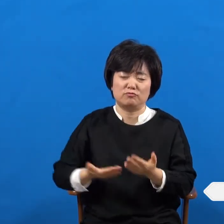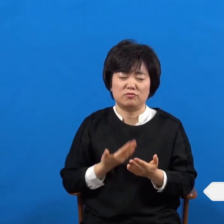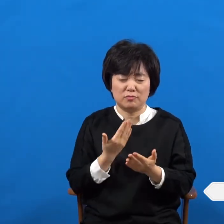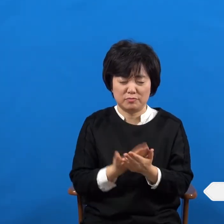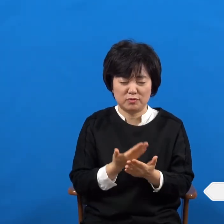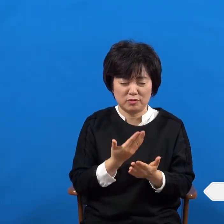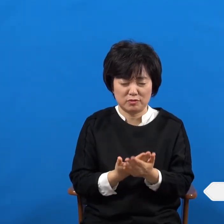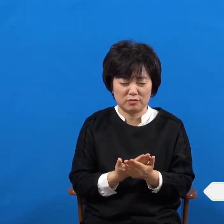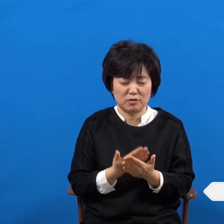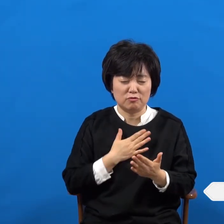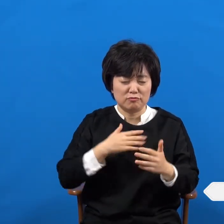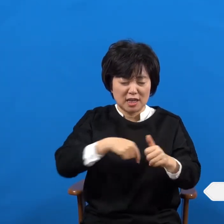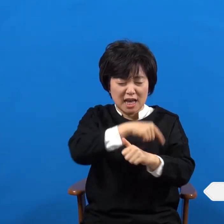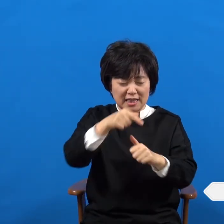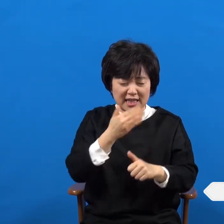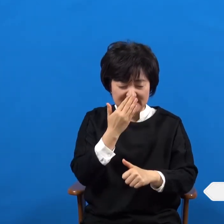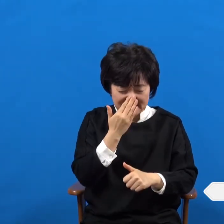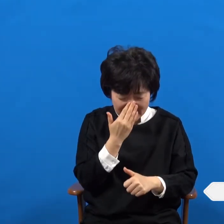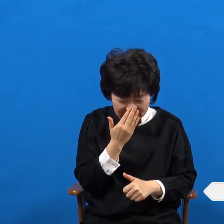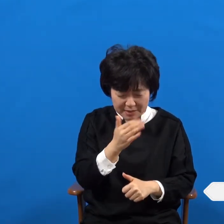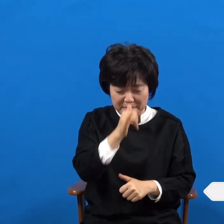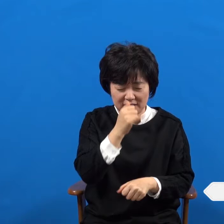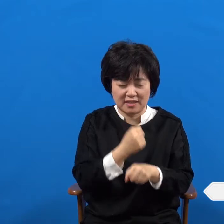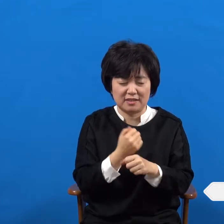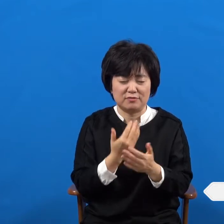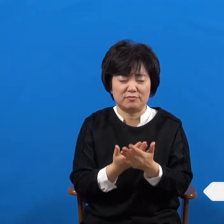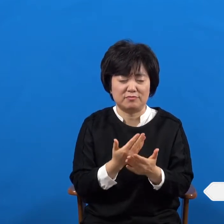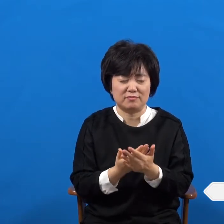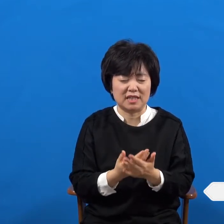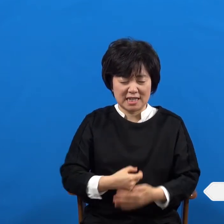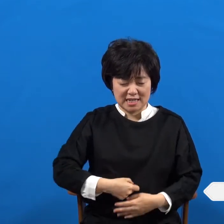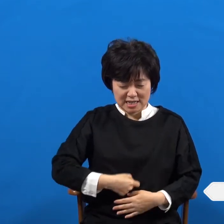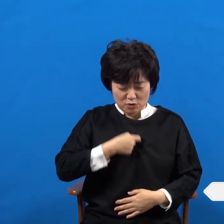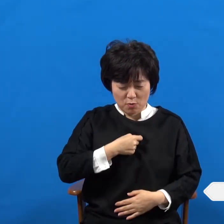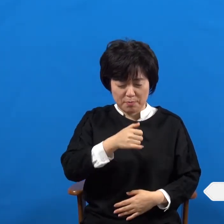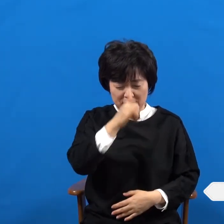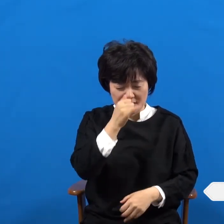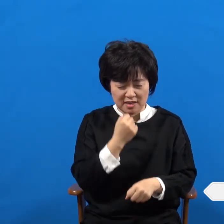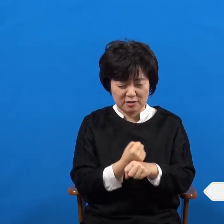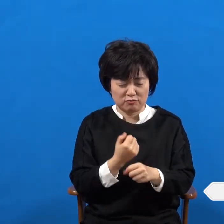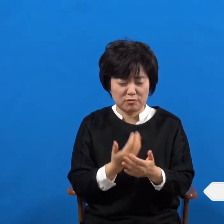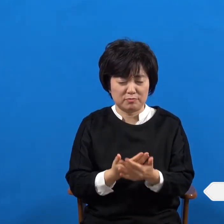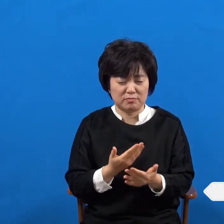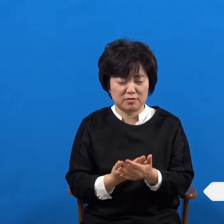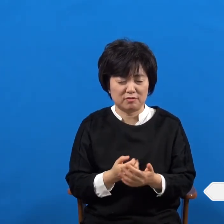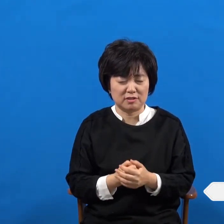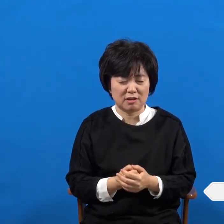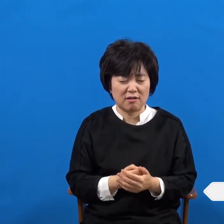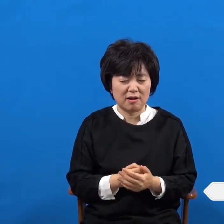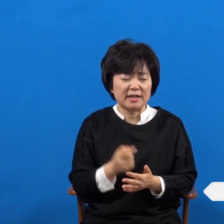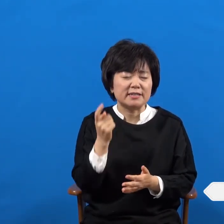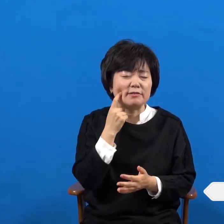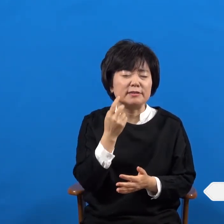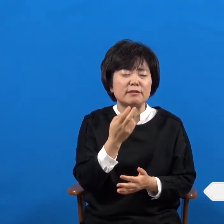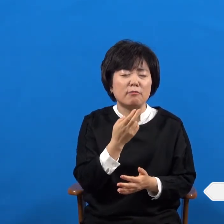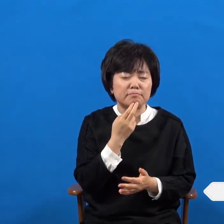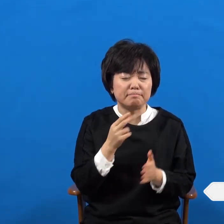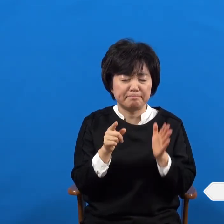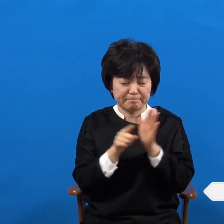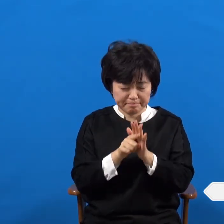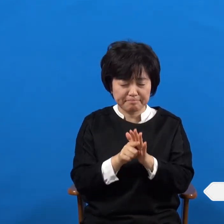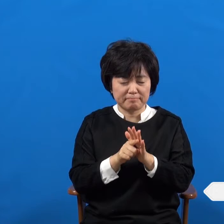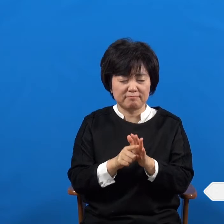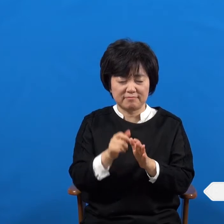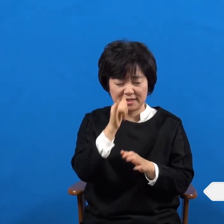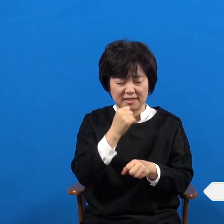주옵소서. 우리 안에 착함이 있기를 원합니다. 의로움이 있기를 원합니다. 진실함이 있기를